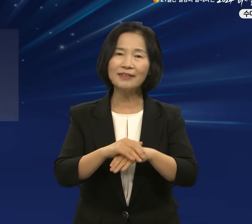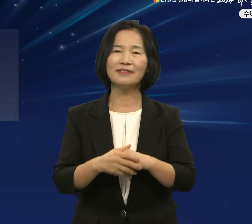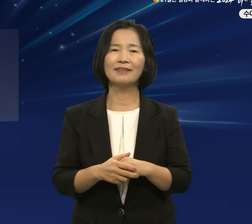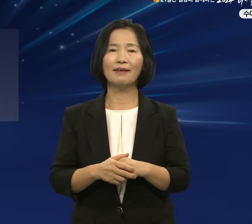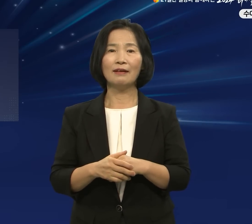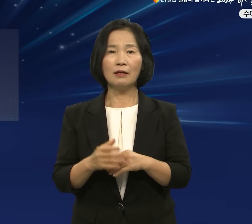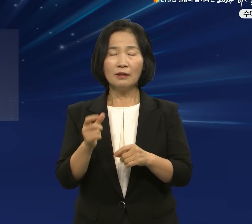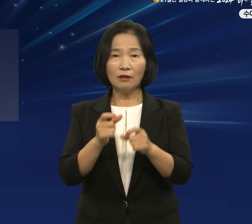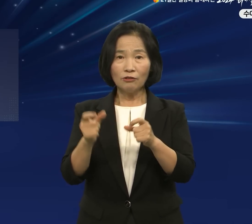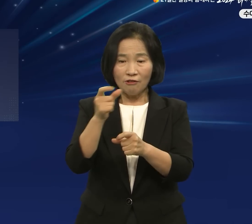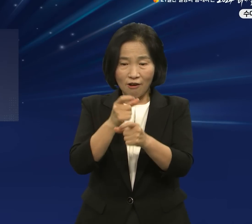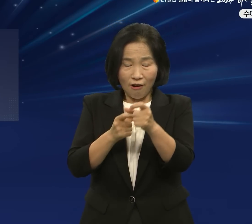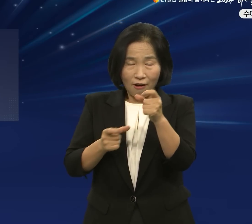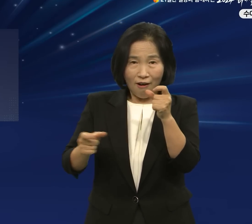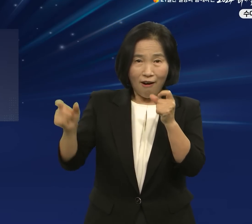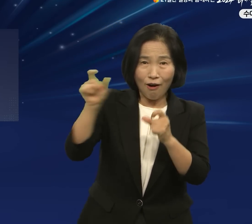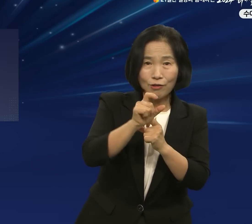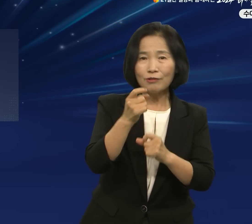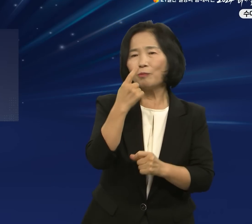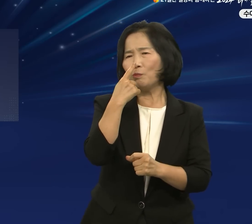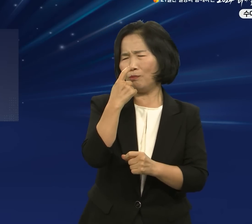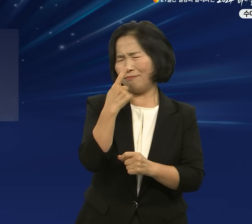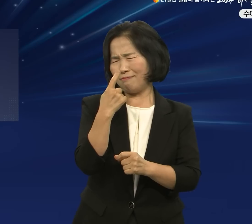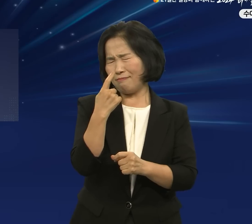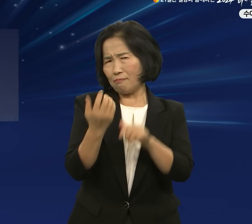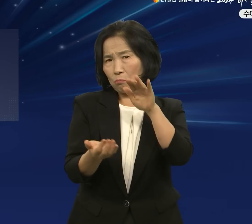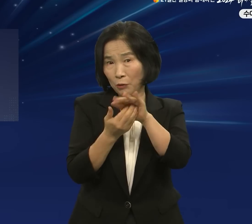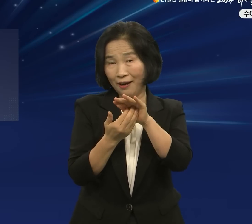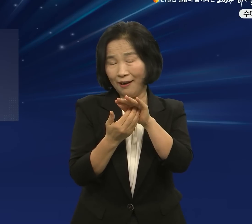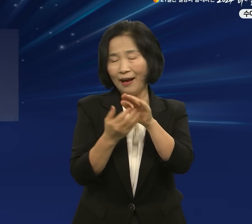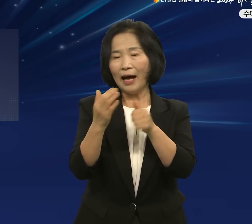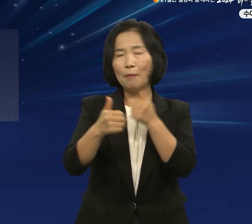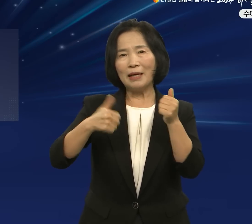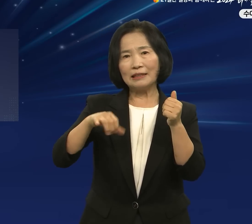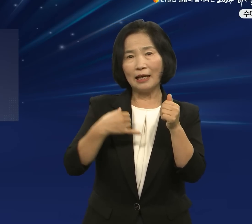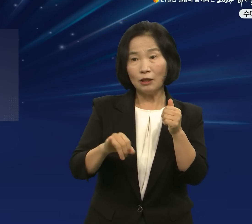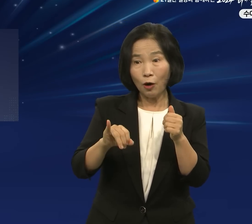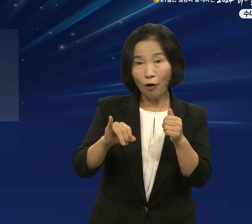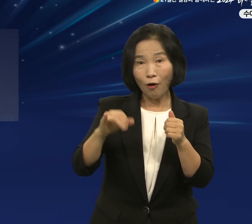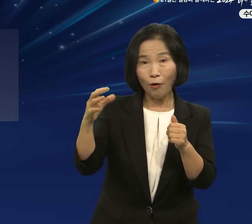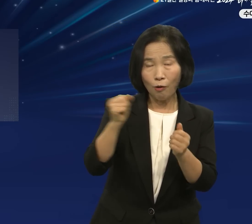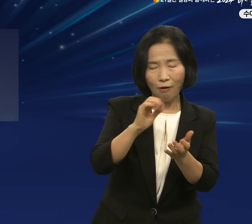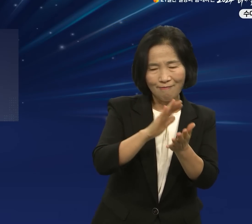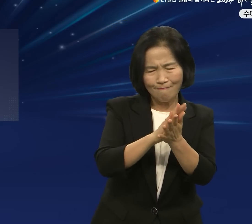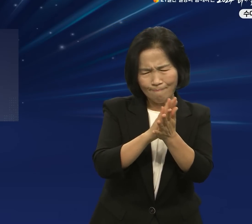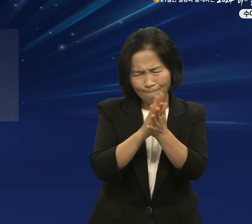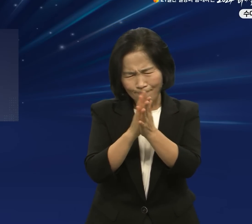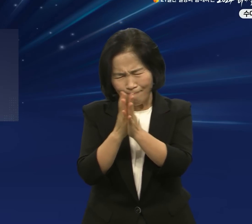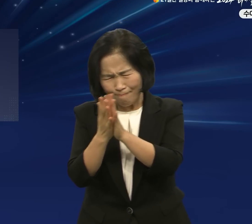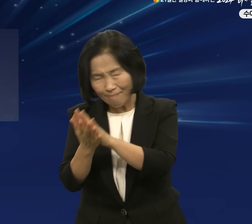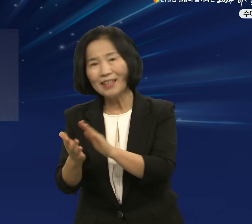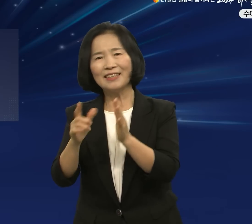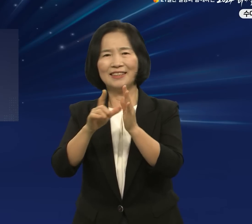더 멋진 하나님의 자녀로 빚어지는 시간입니다.